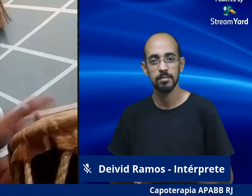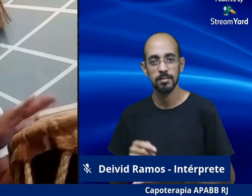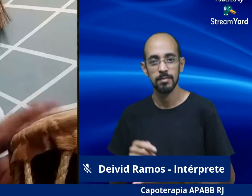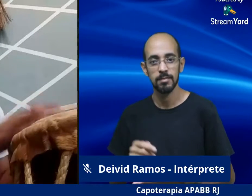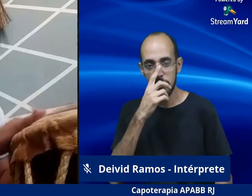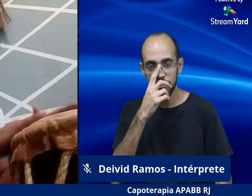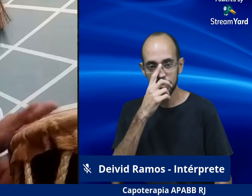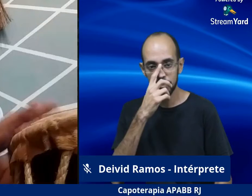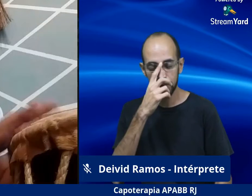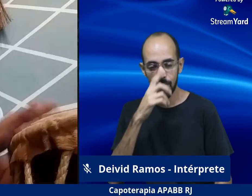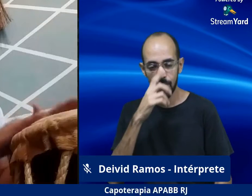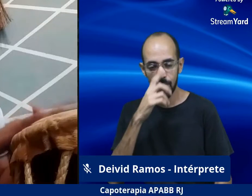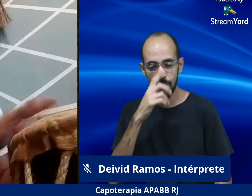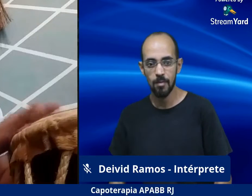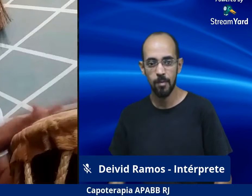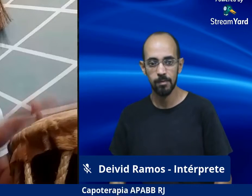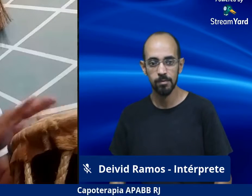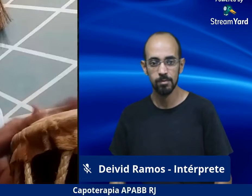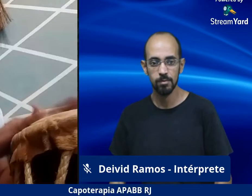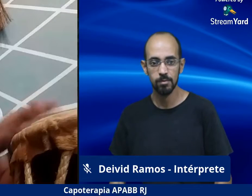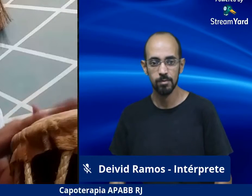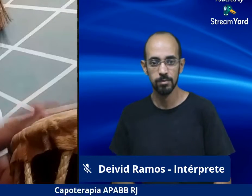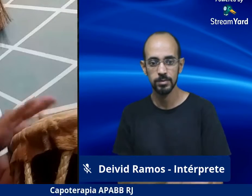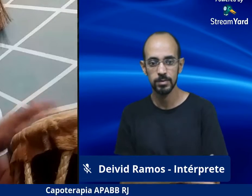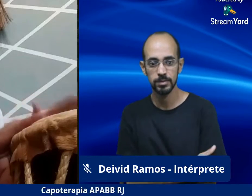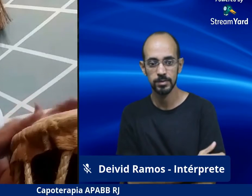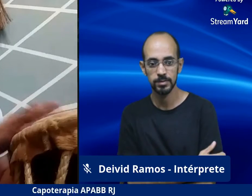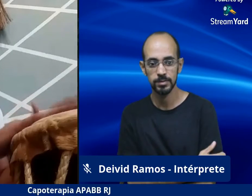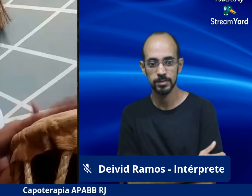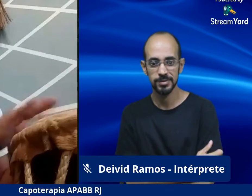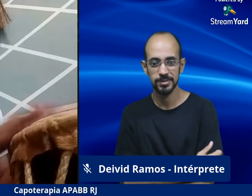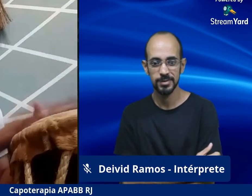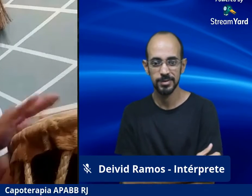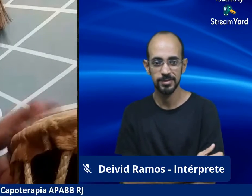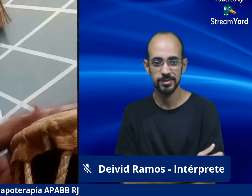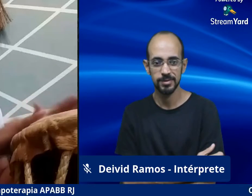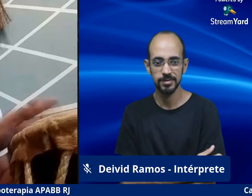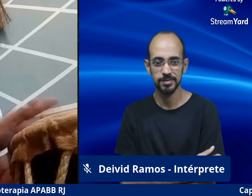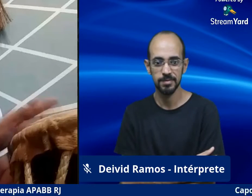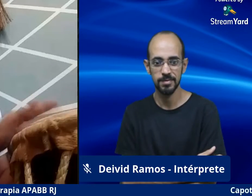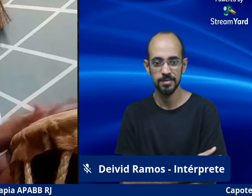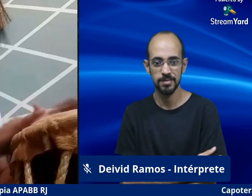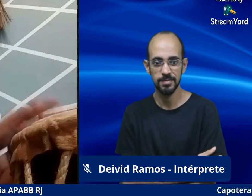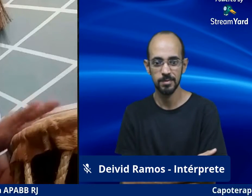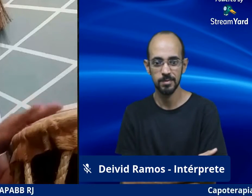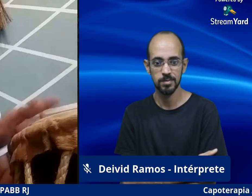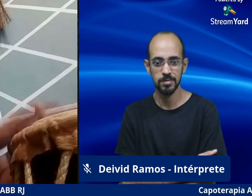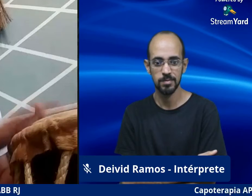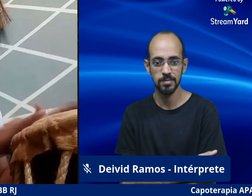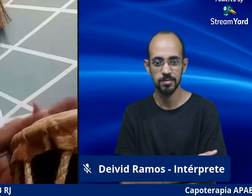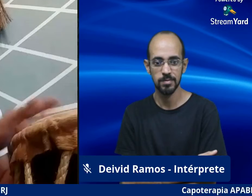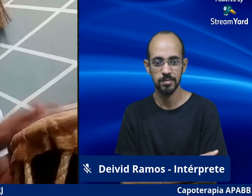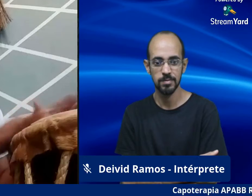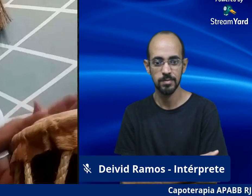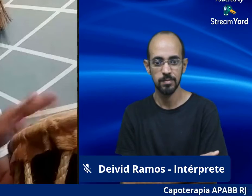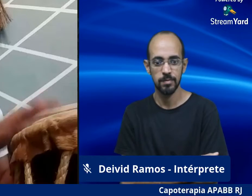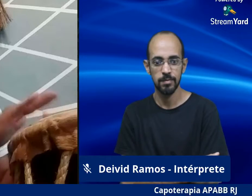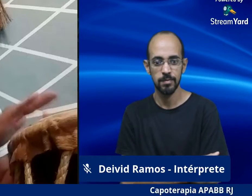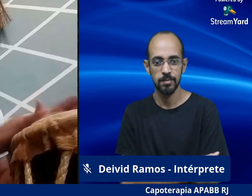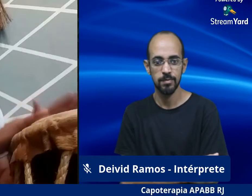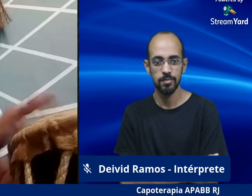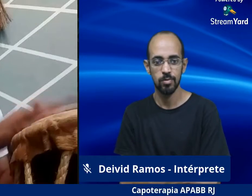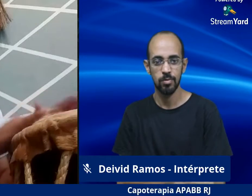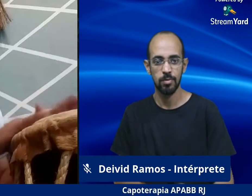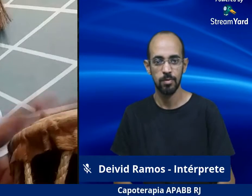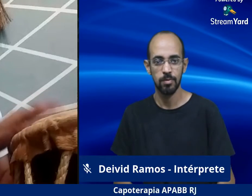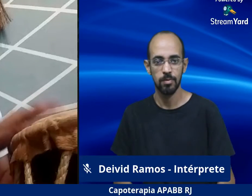no quarador. Meu Deus, como eu vou quarar minha roupa. Meu Deus, como eu